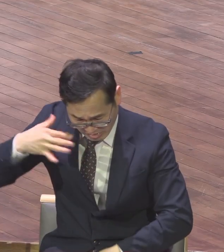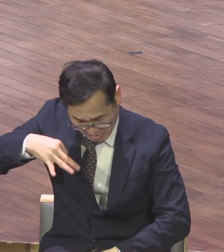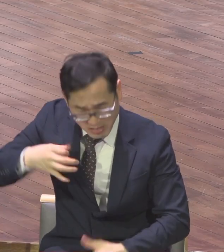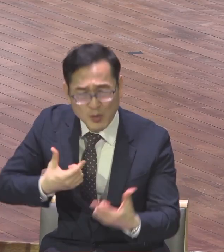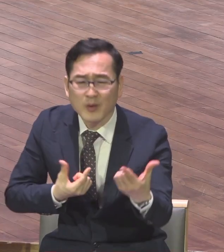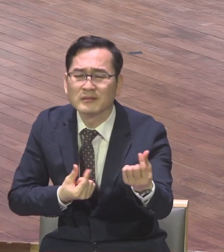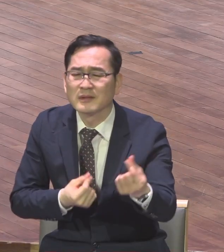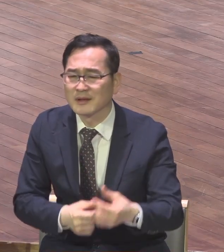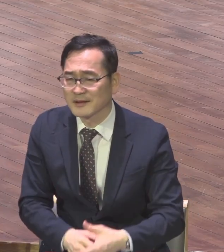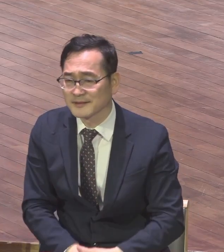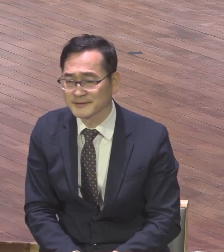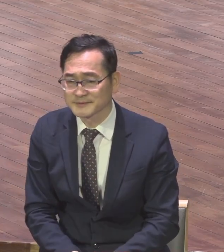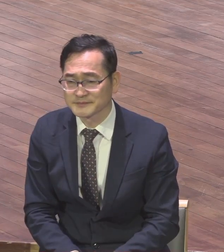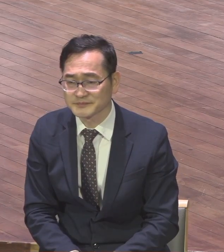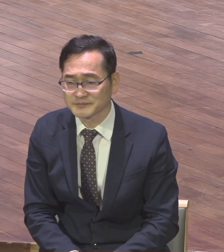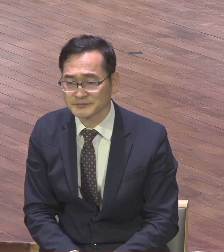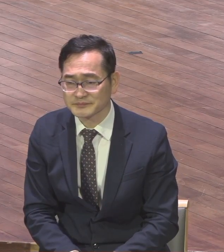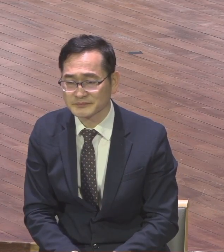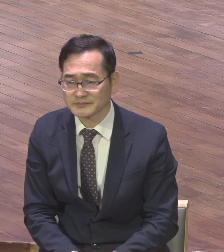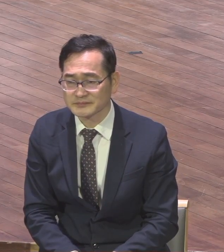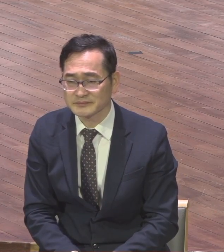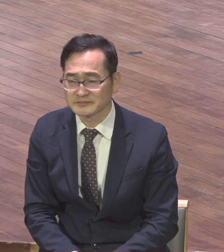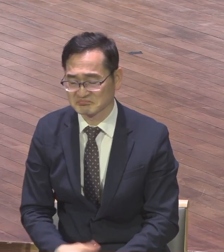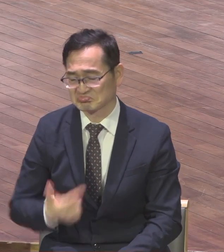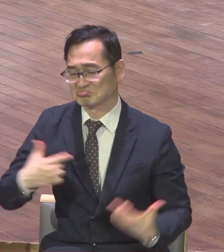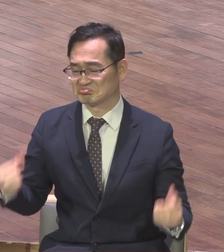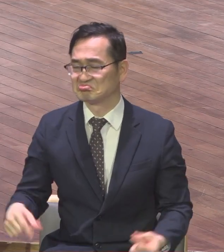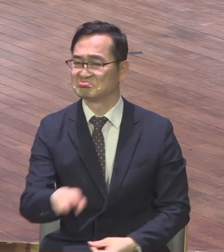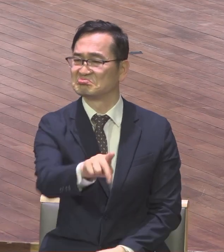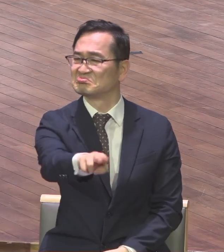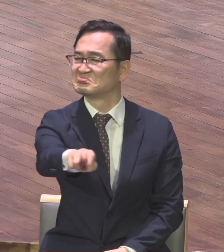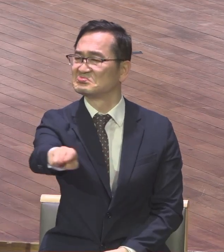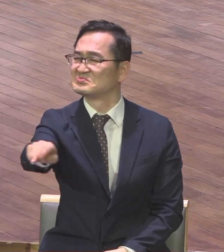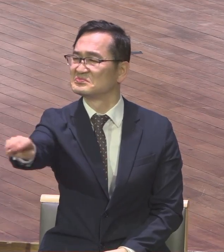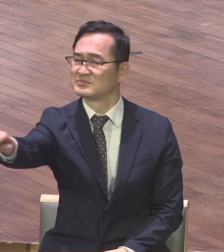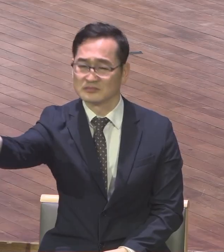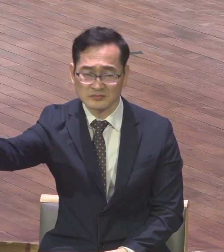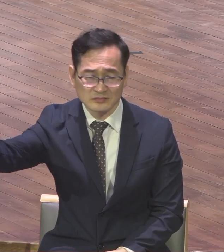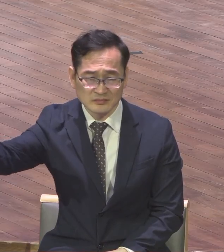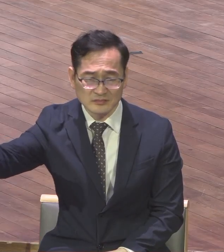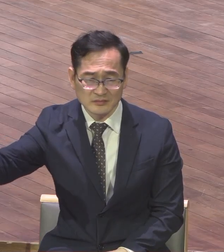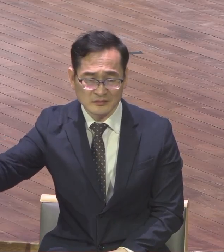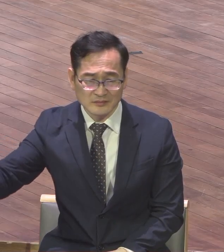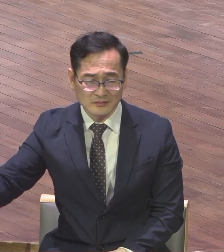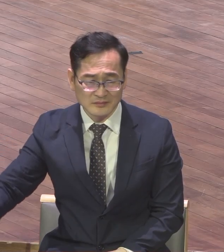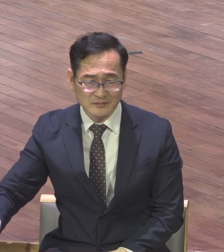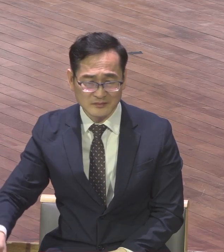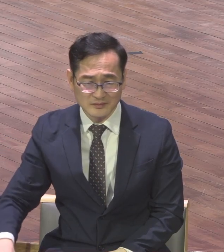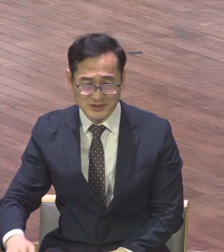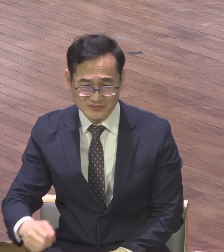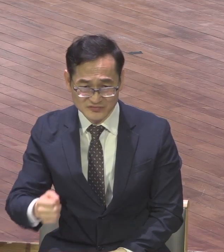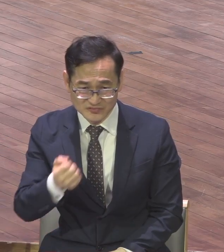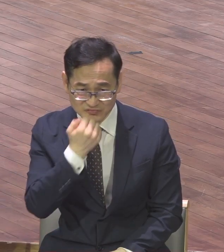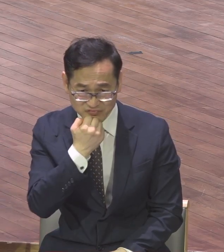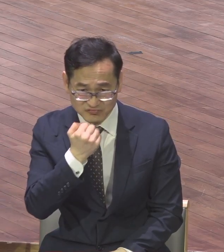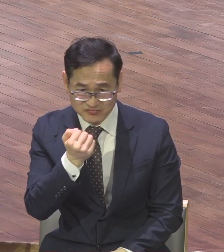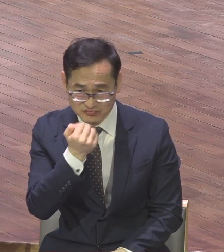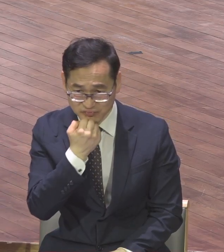그 가정스러운 거지요. 자기 되는 죄는 다 덮어놓고 남 죄 지적하지요. 웃기는